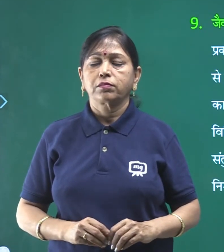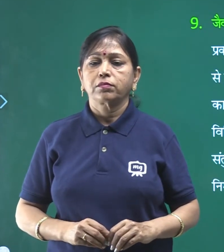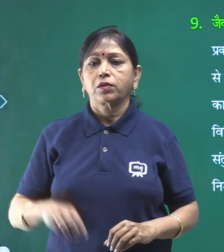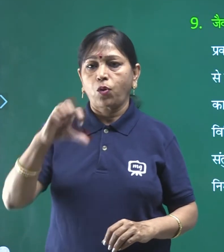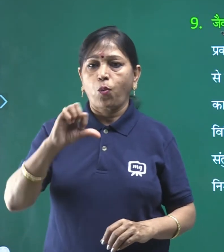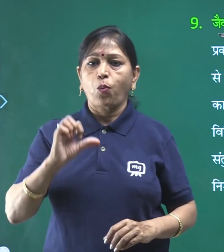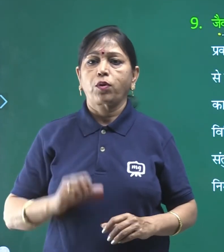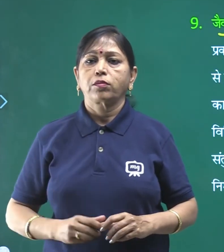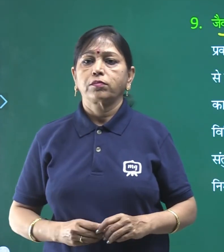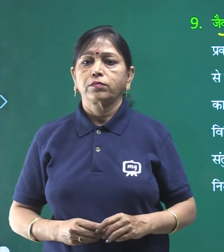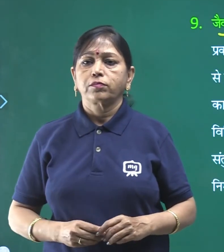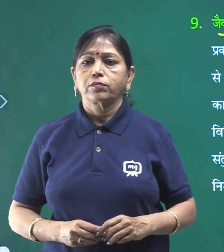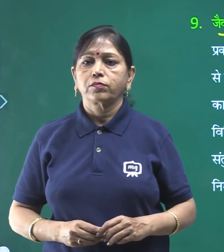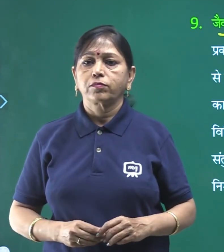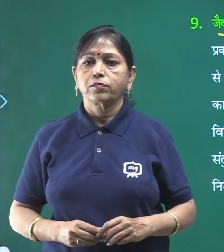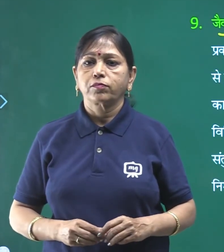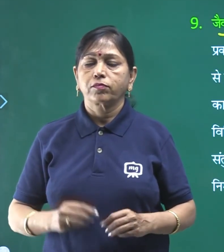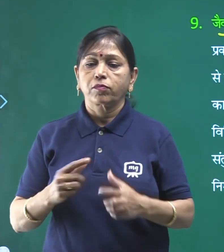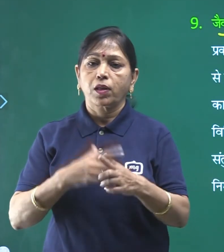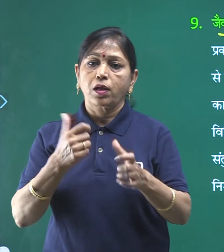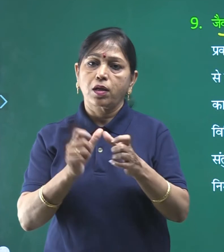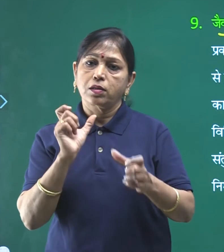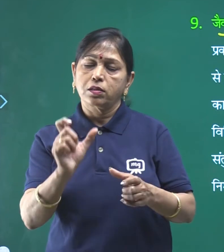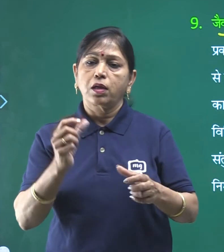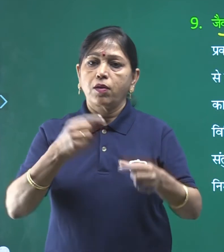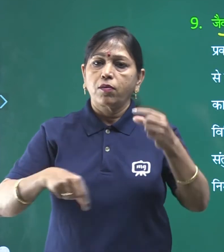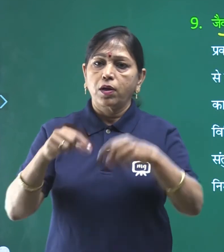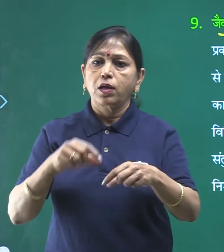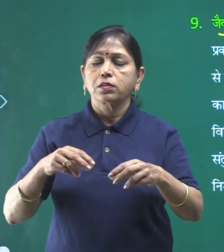में नॉलेज और रासायनिक चक्रण